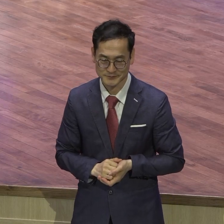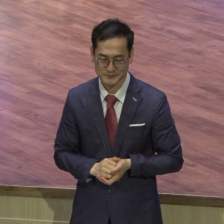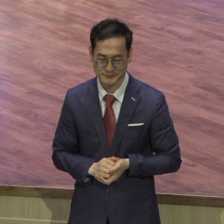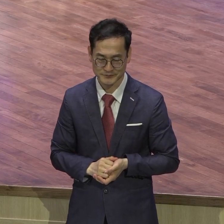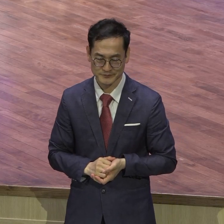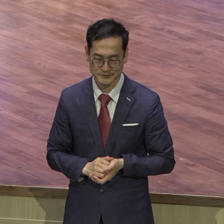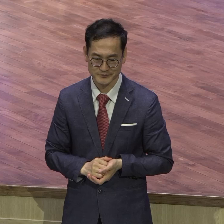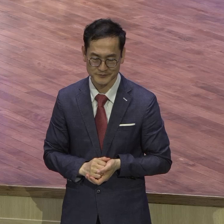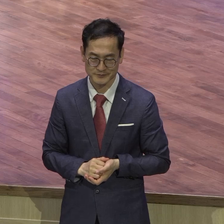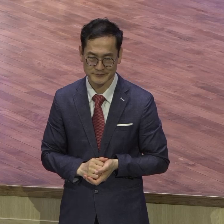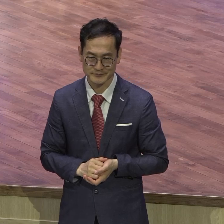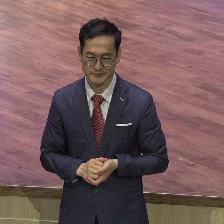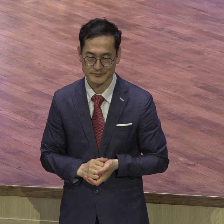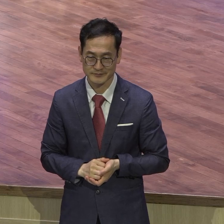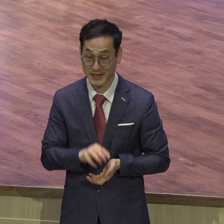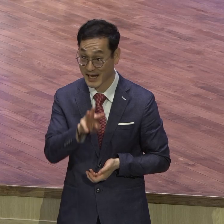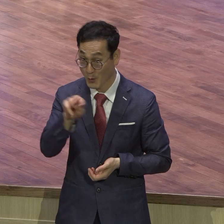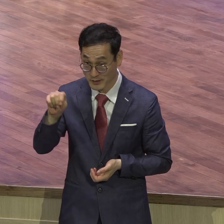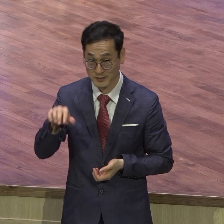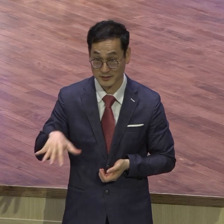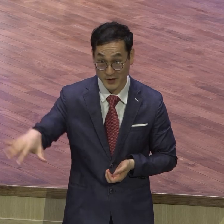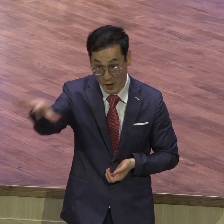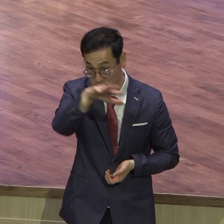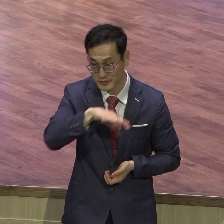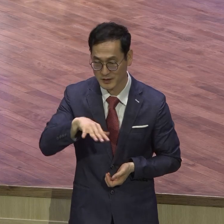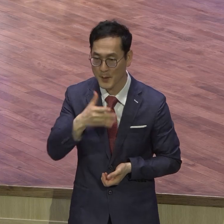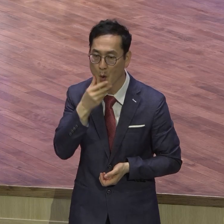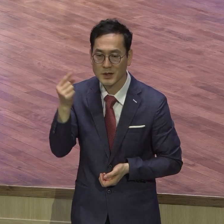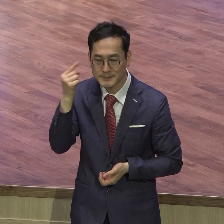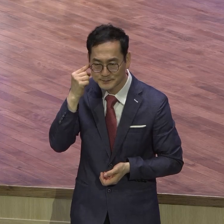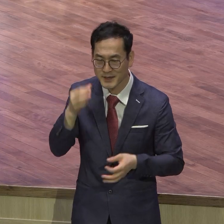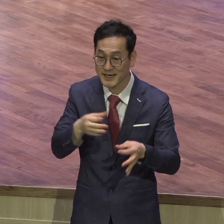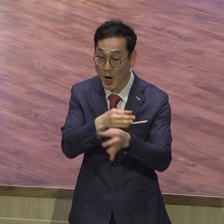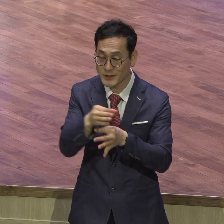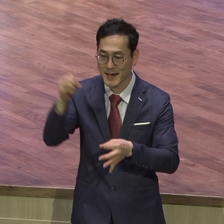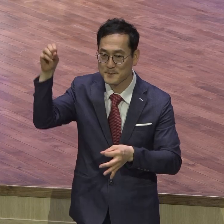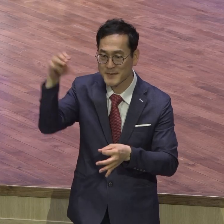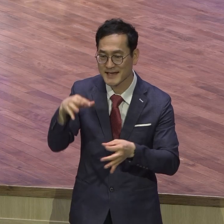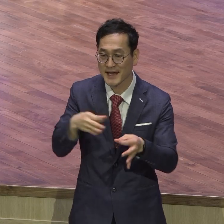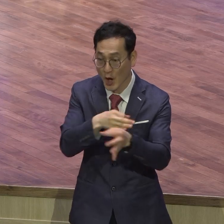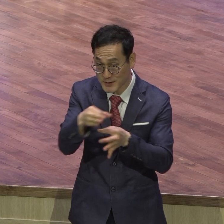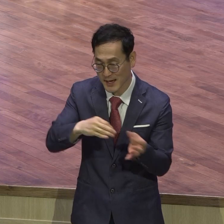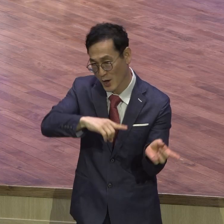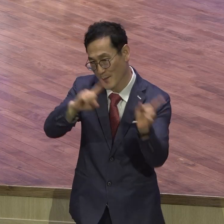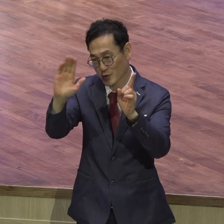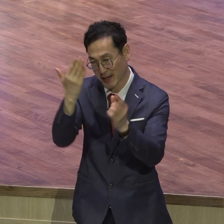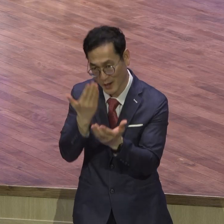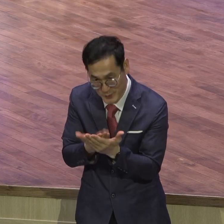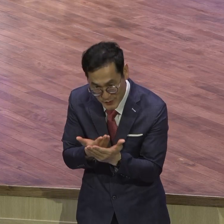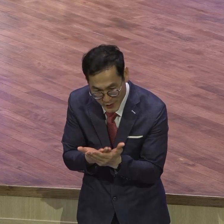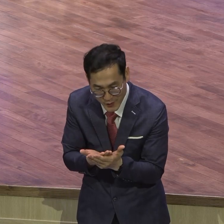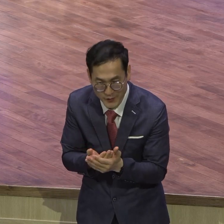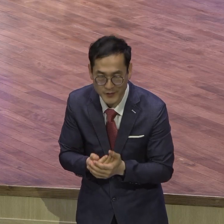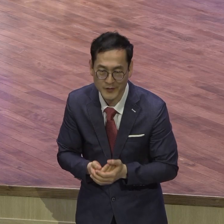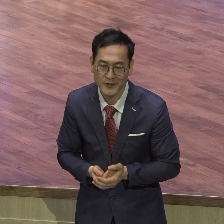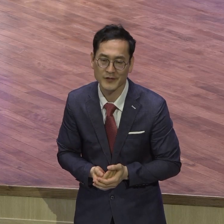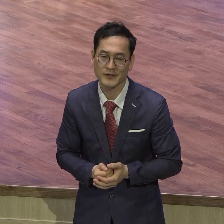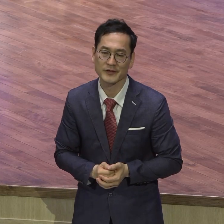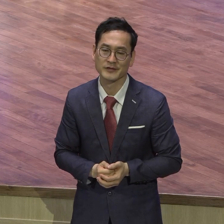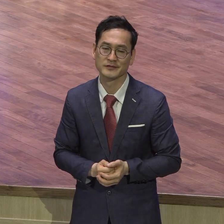우리 여운 모든 산업인들이 복음 경제가 빛의 경제가 회복되게 하여 주옵사사 그래야